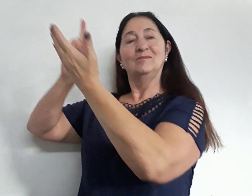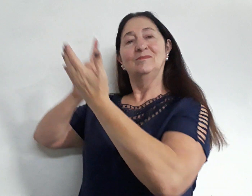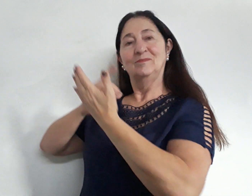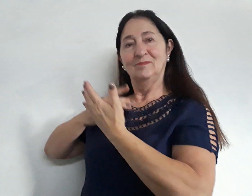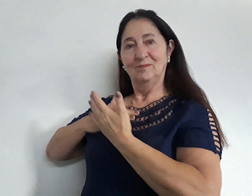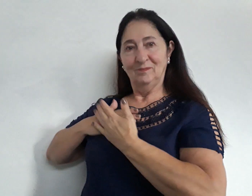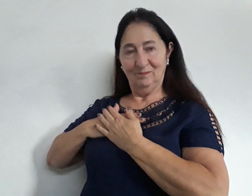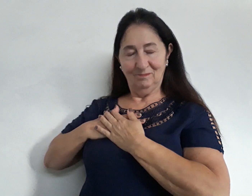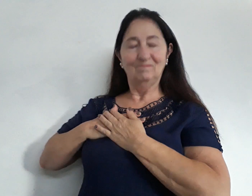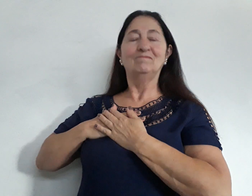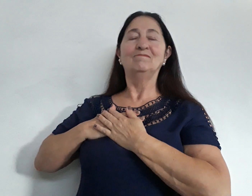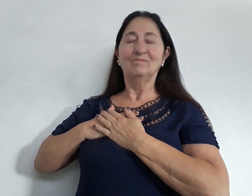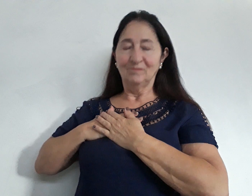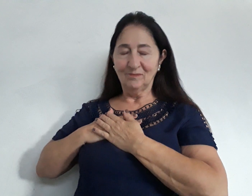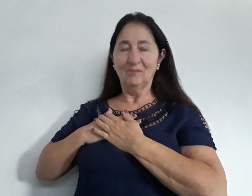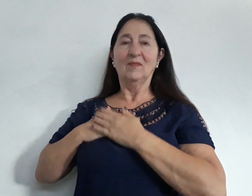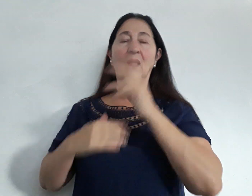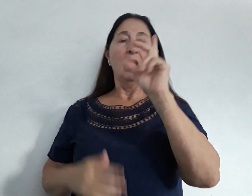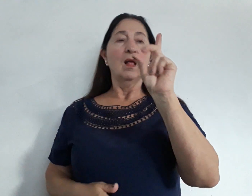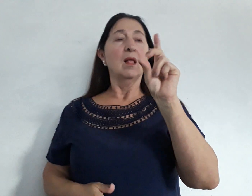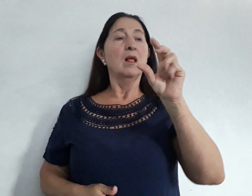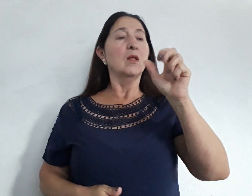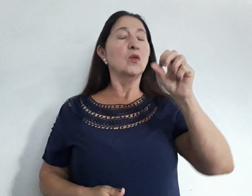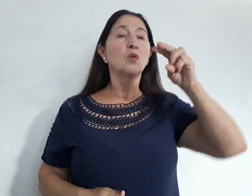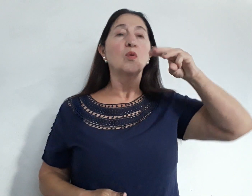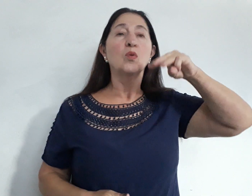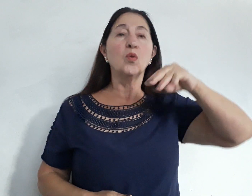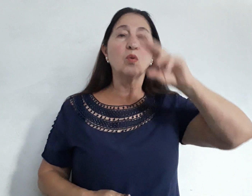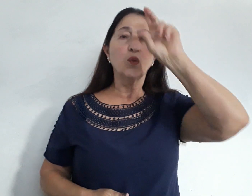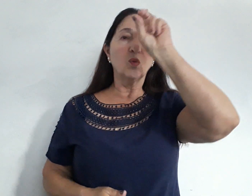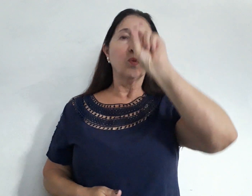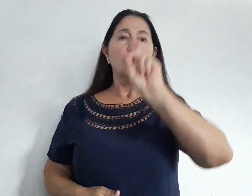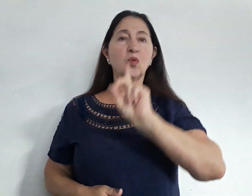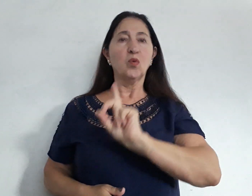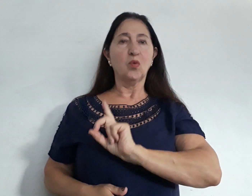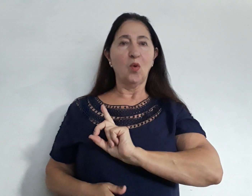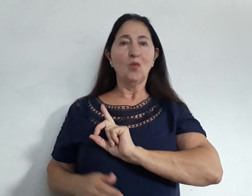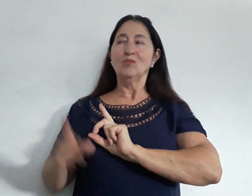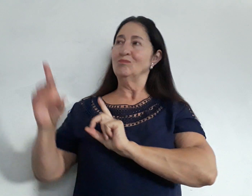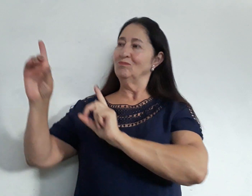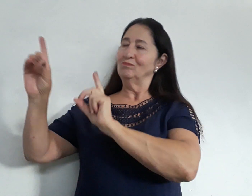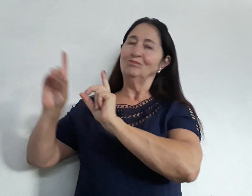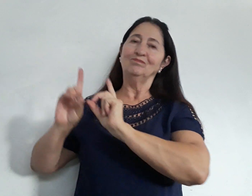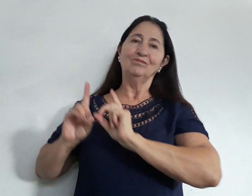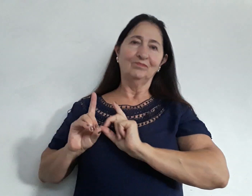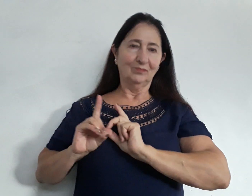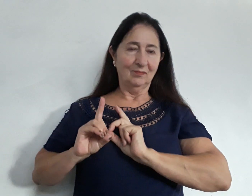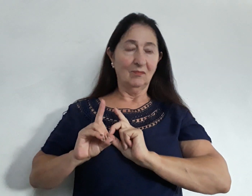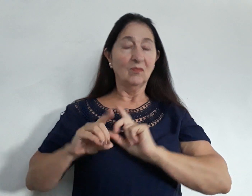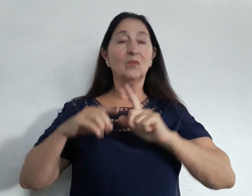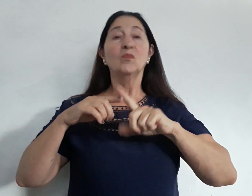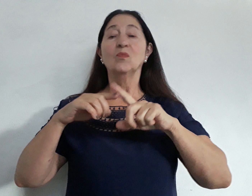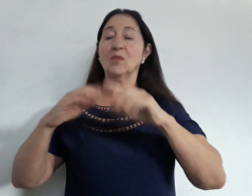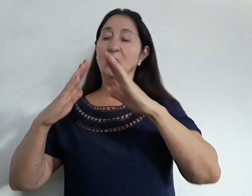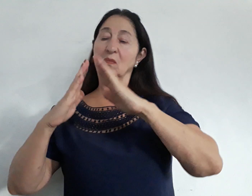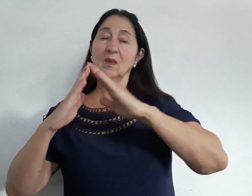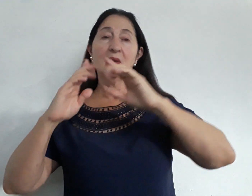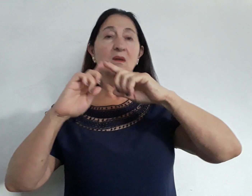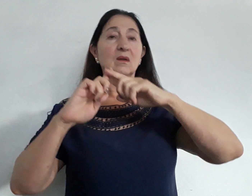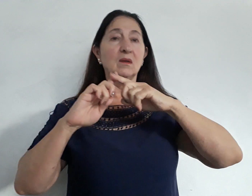dom de Deus. A igreja está no mundo porque ela é